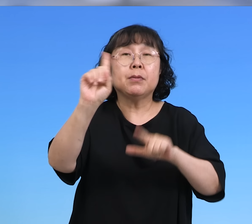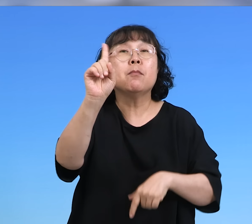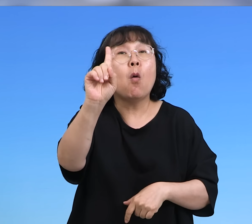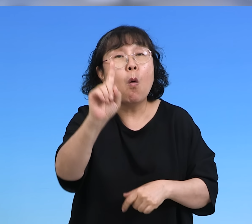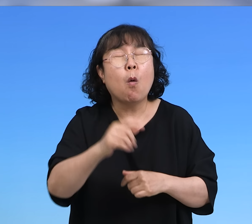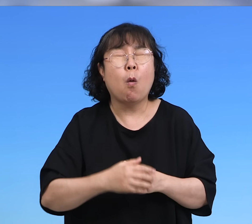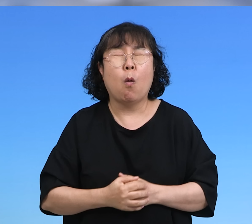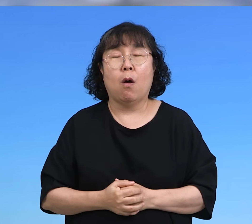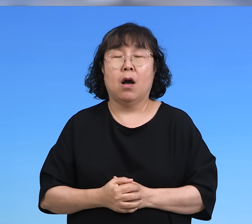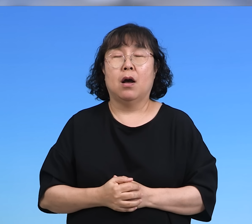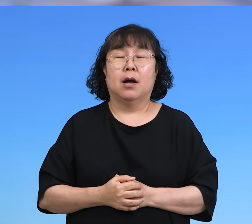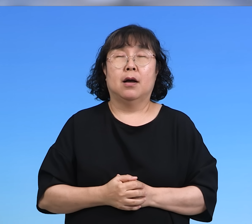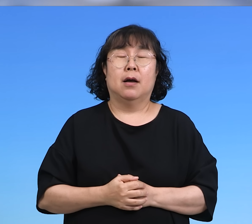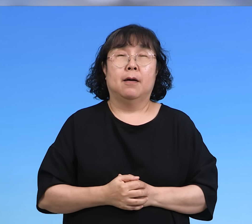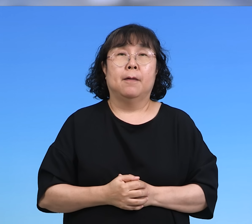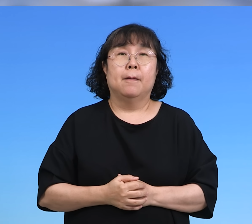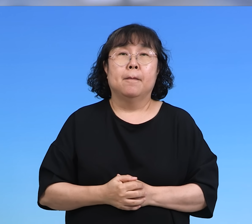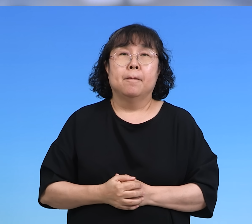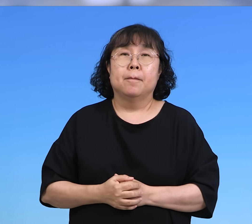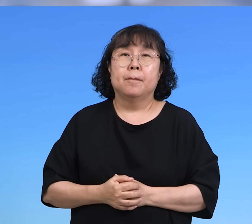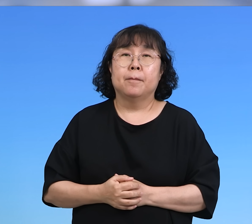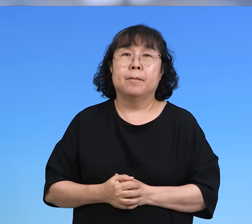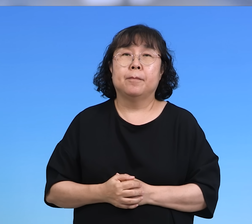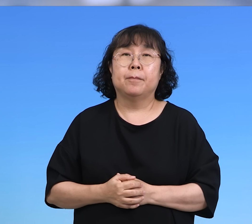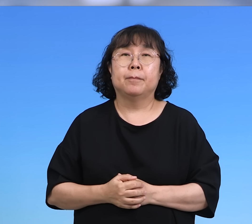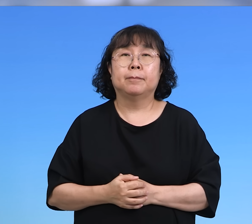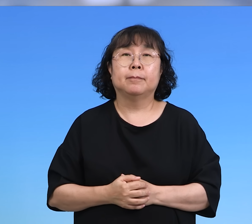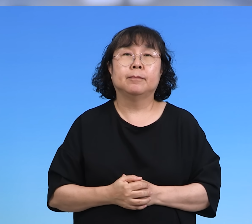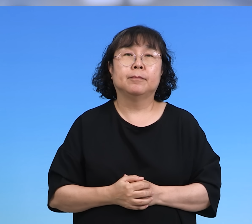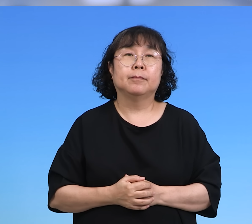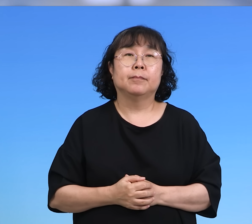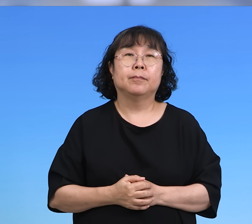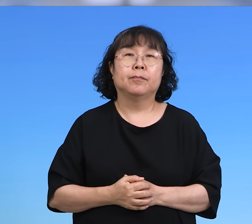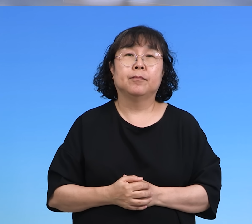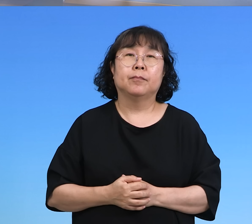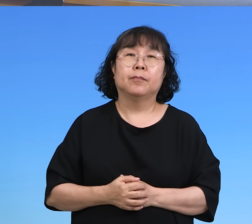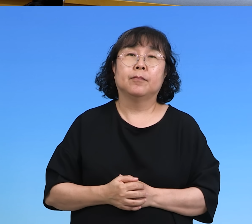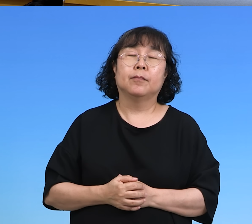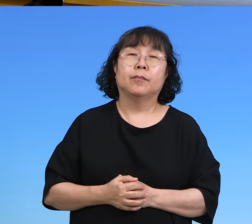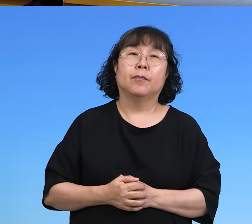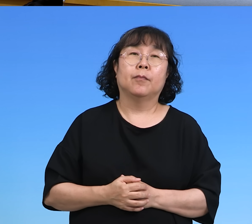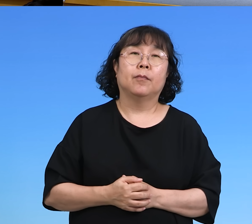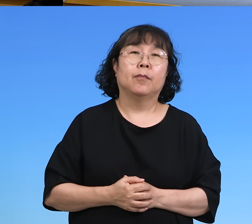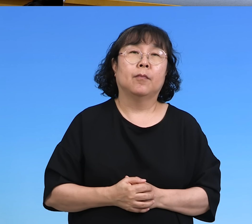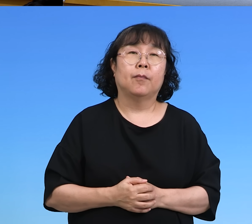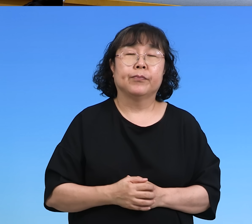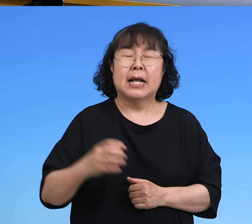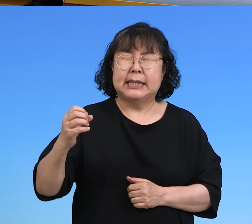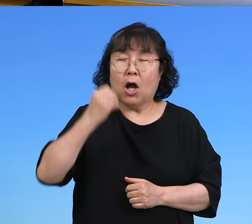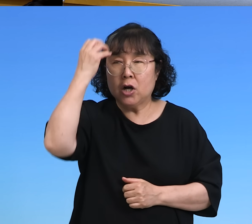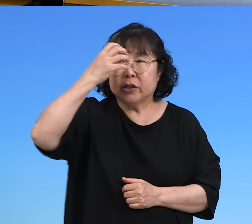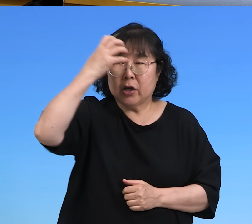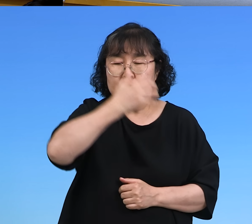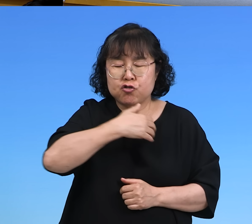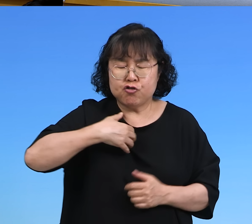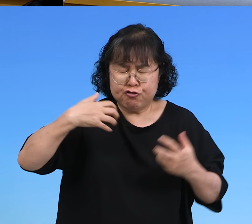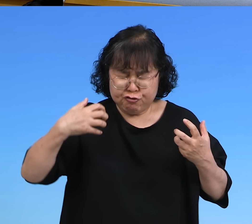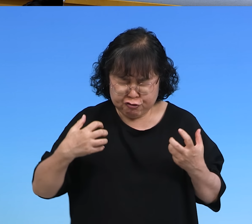증상이 하나 있는데요, 성령 충만한 사람들에게 바로 그 다음 4절을 보세요. 이 인과관계를 보십시오. 그들이